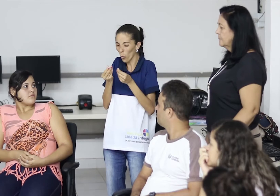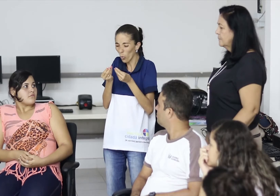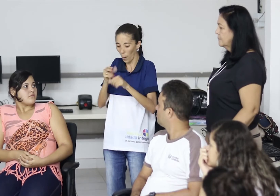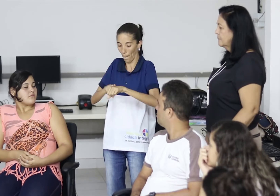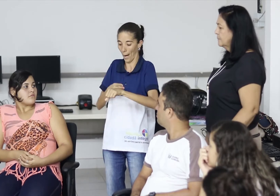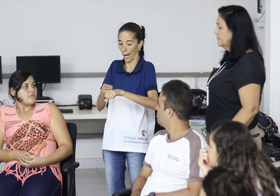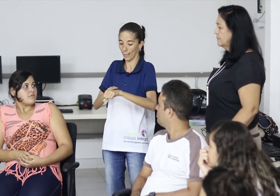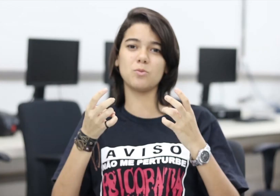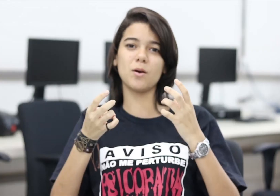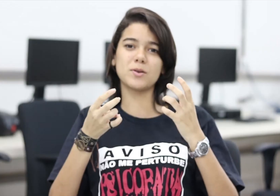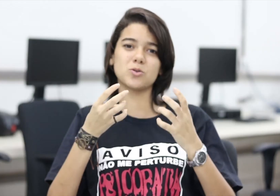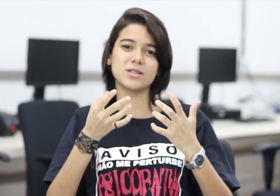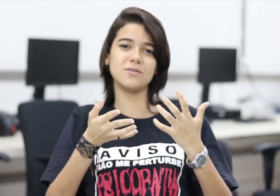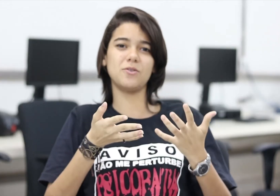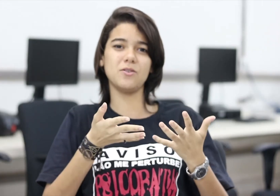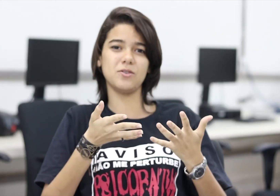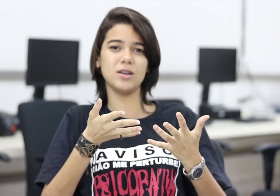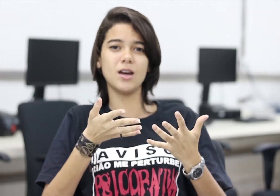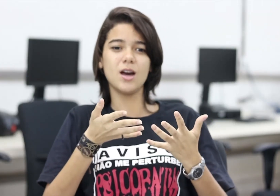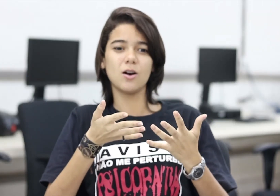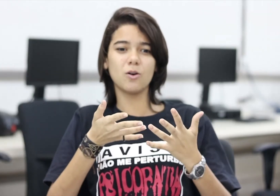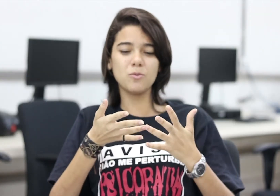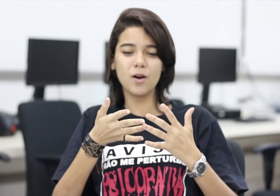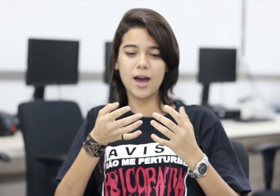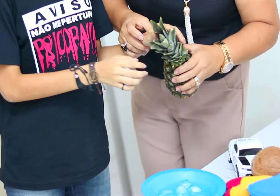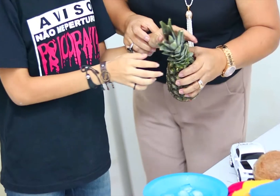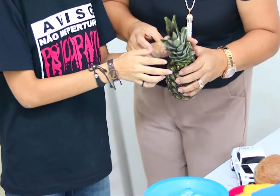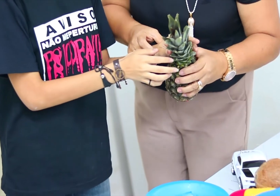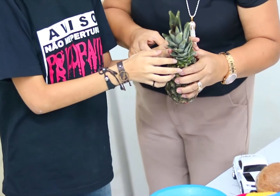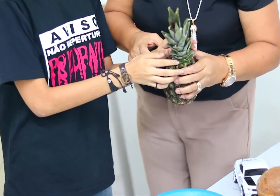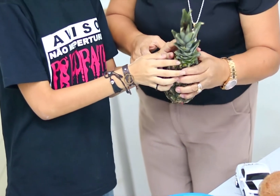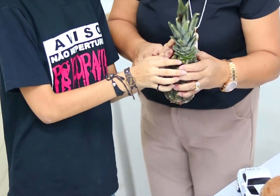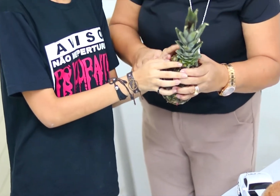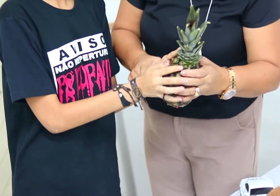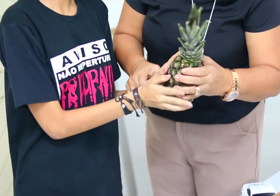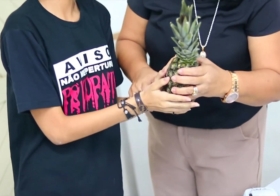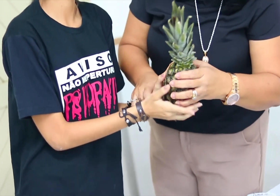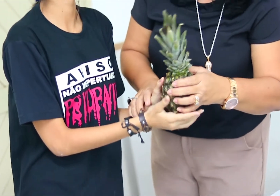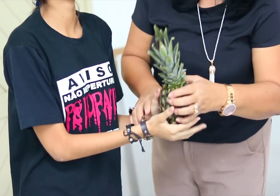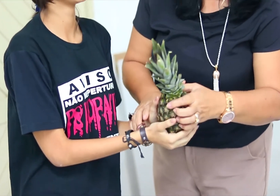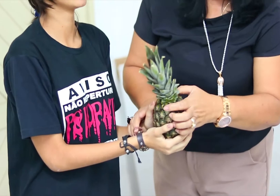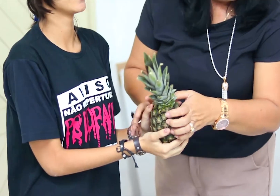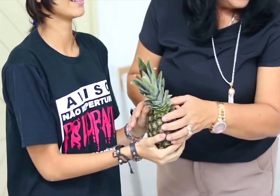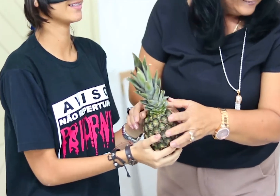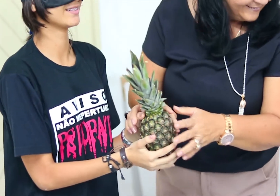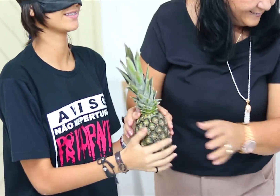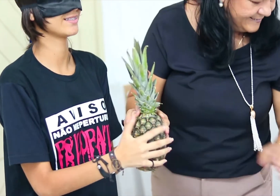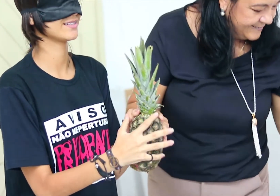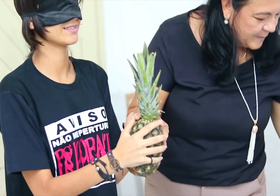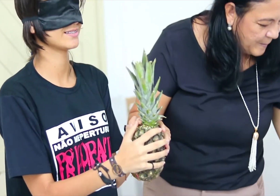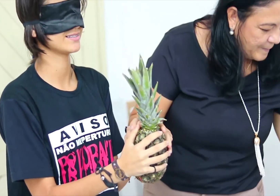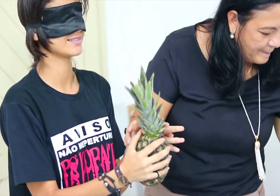cegueira. Imaginar como uma pessoa assim vive. Como é que essa pessoa ela sente as coisas? Como é que